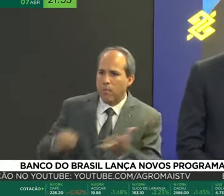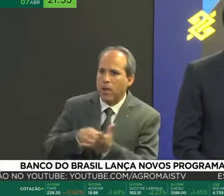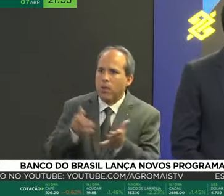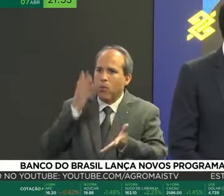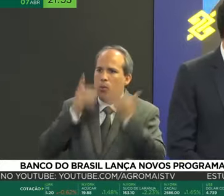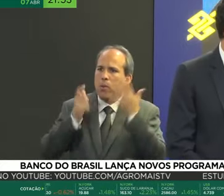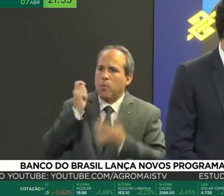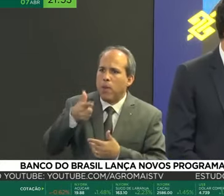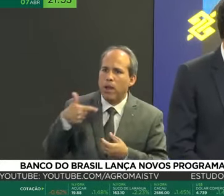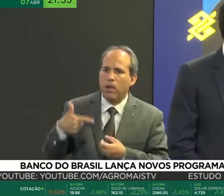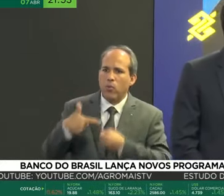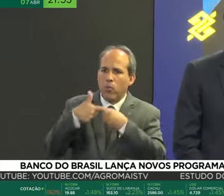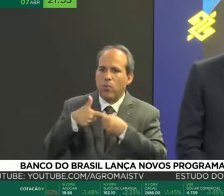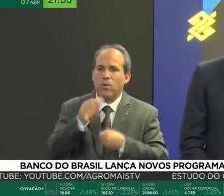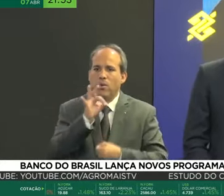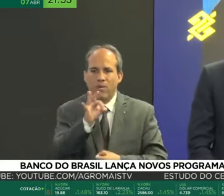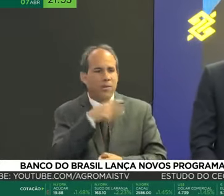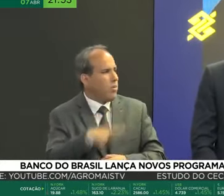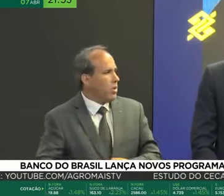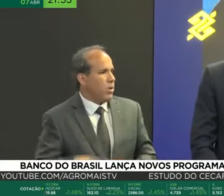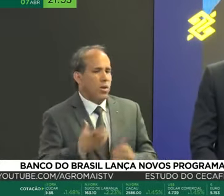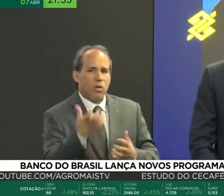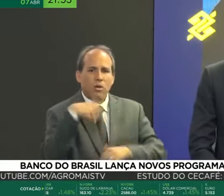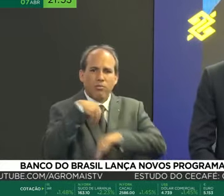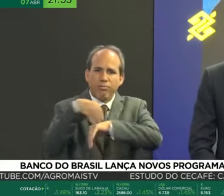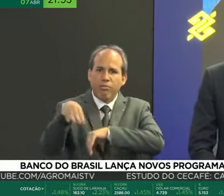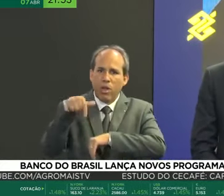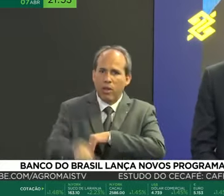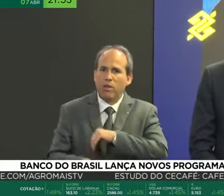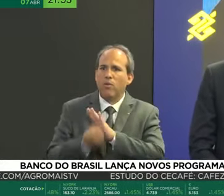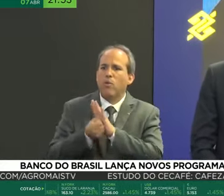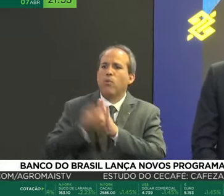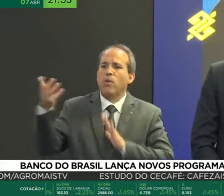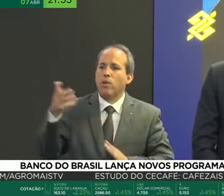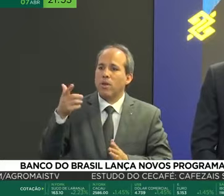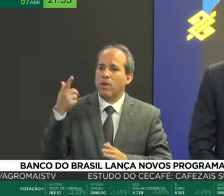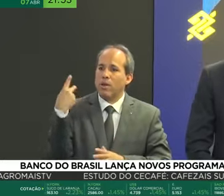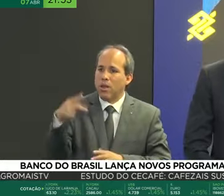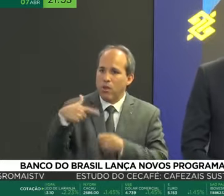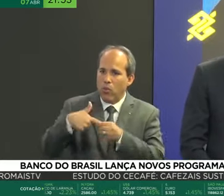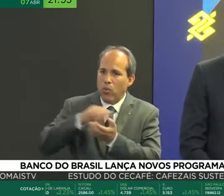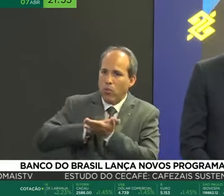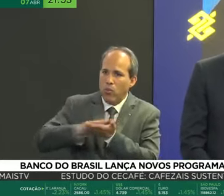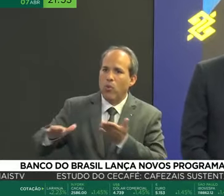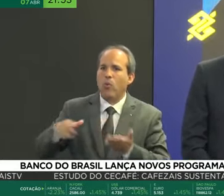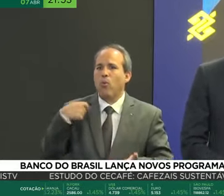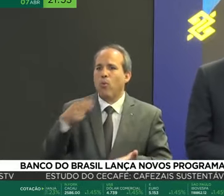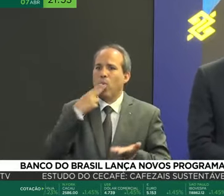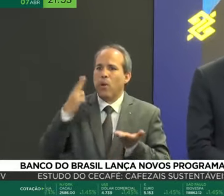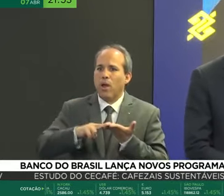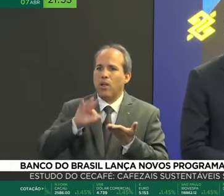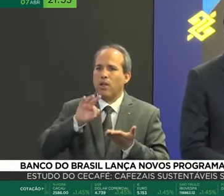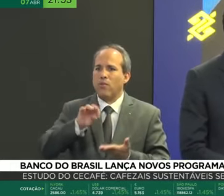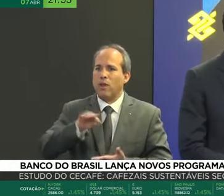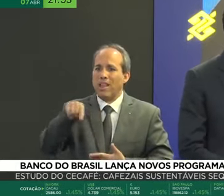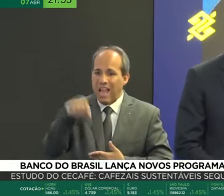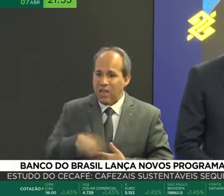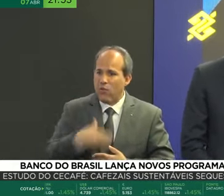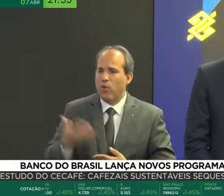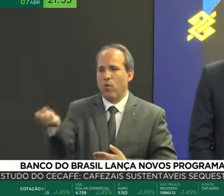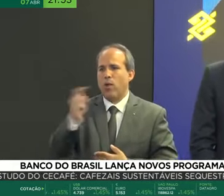próprio bolso para pagar o combustível Presidente e eu gostaria de relatar aqui que muitas vezes esse combustível acaba sendo pago com a carta-frete que algo que esse governo